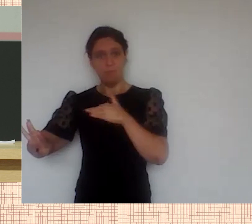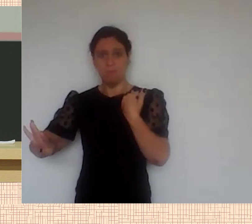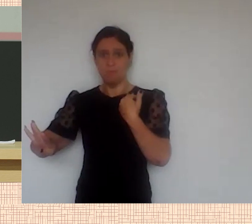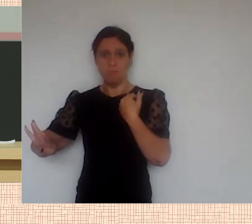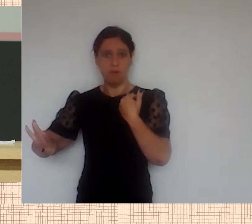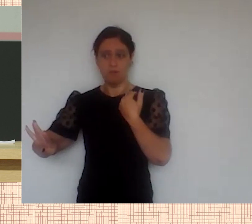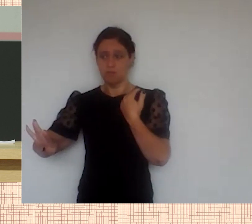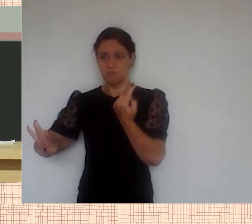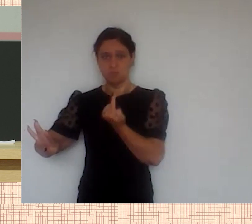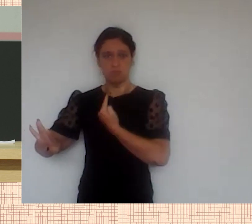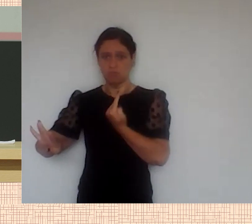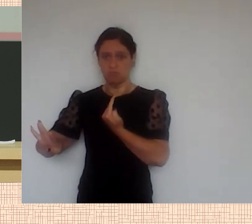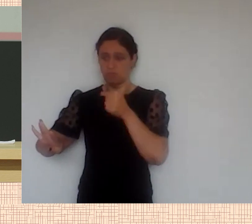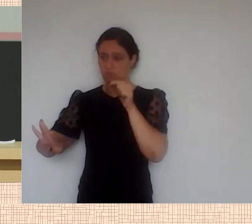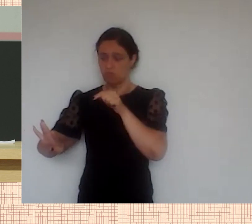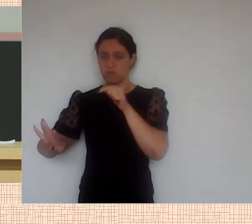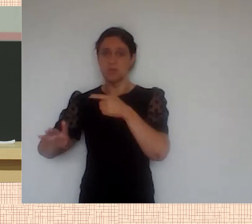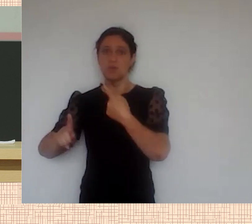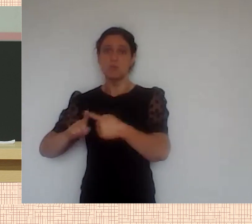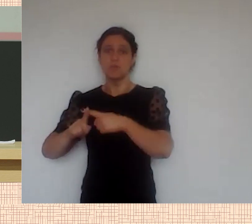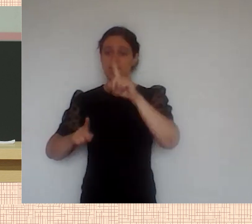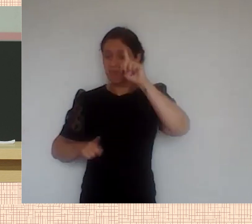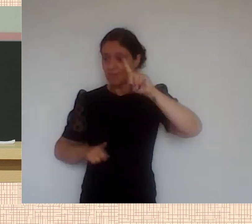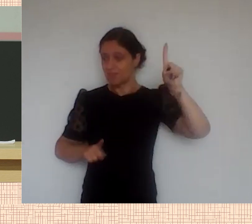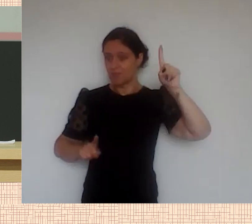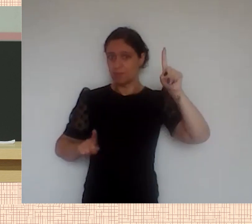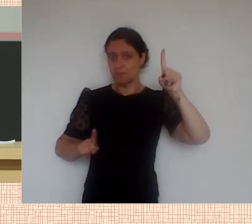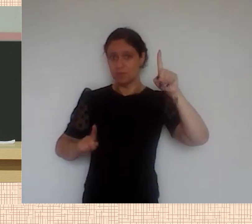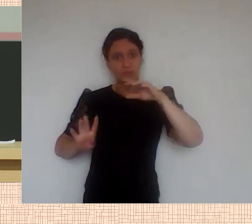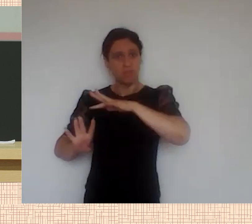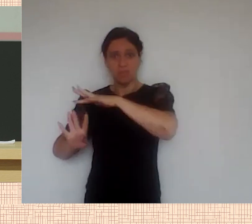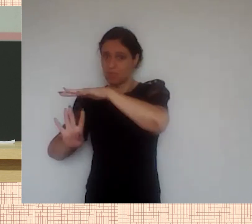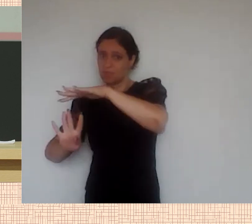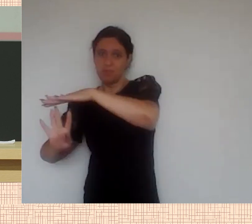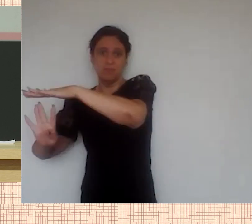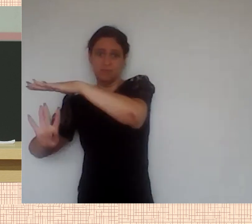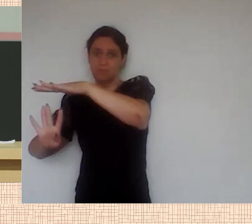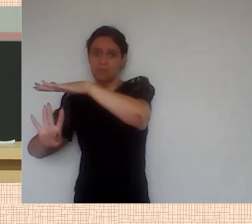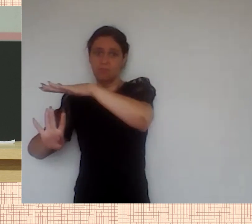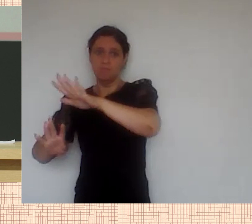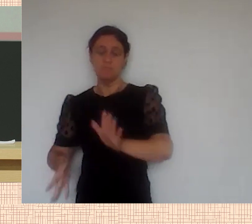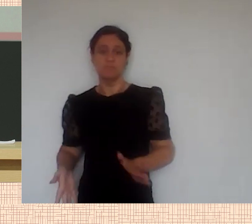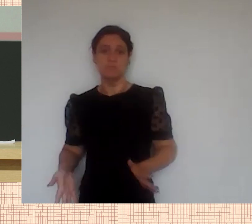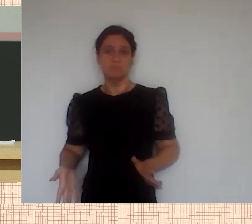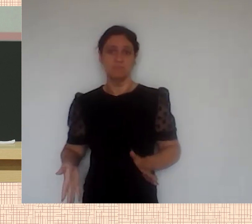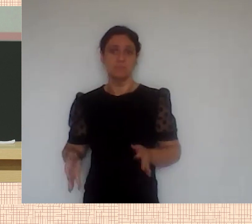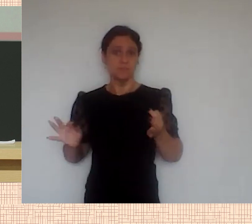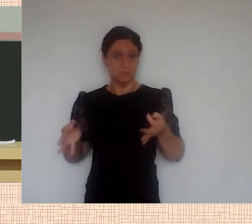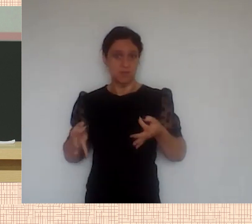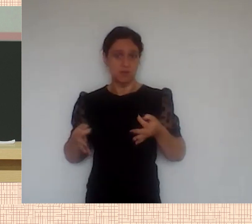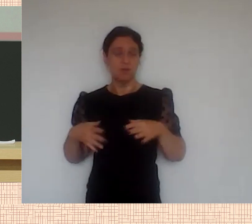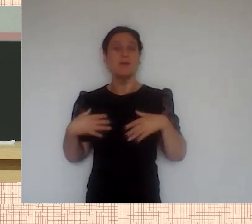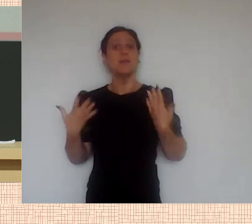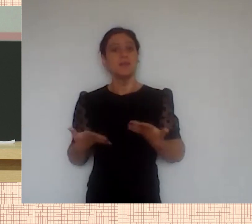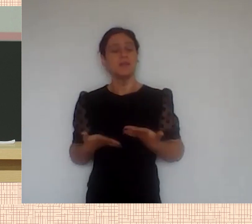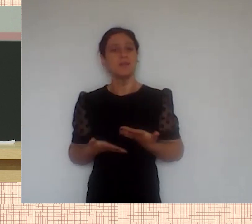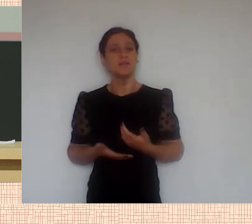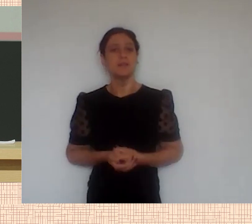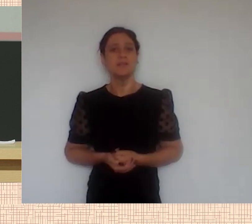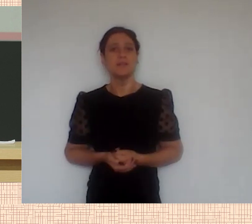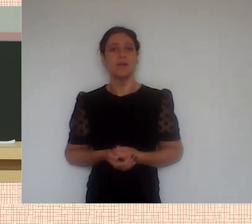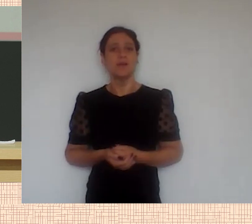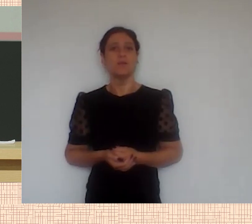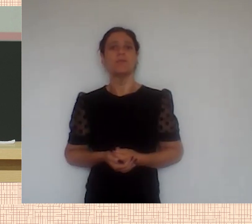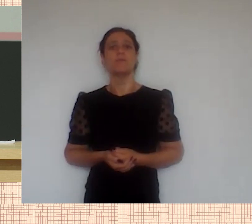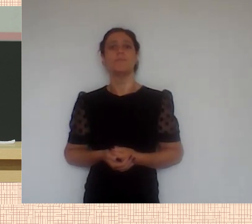irmãos, Deus colocou, irmãos, a direção é de Deus.